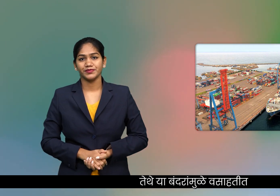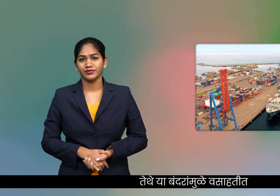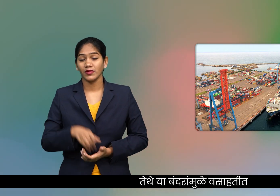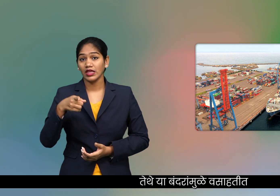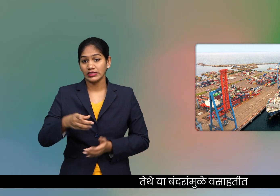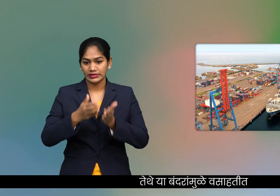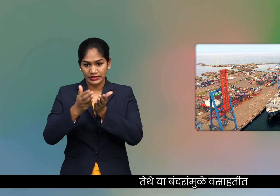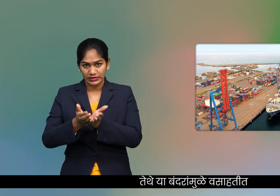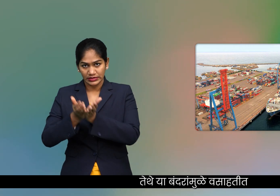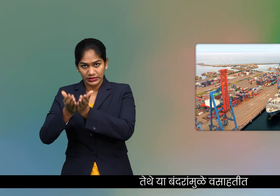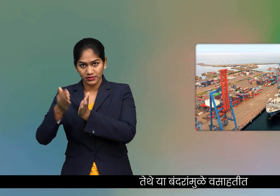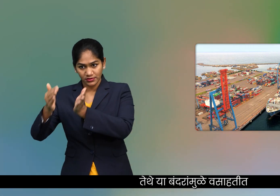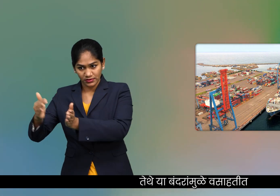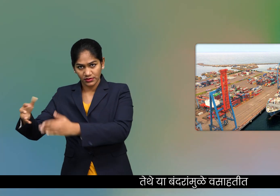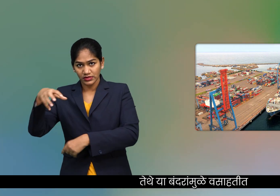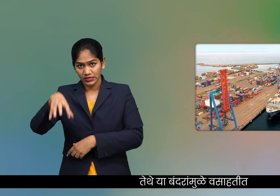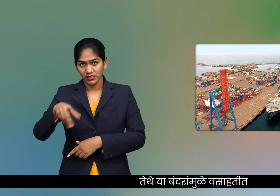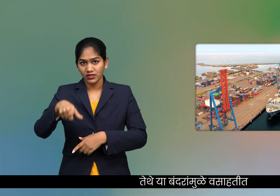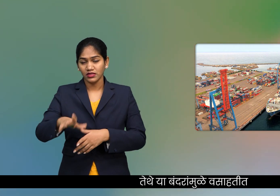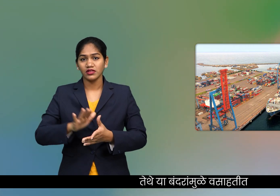तेथे या बंदरांमुळे वसाहतीत